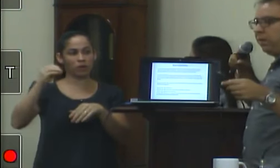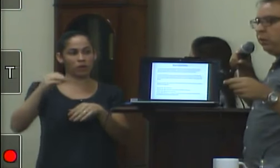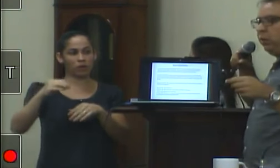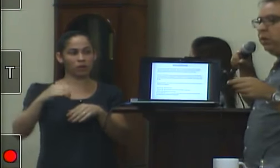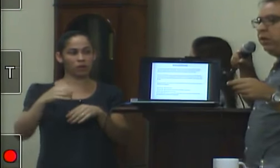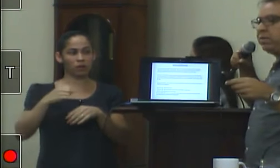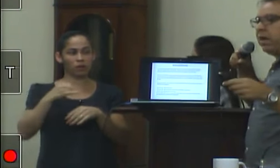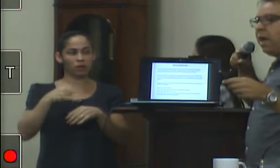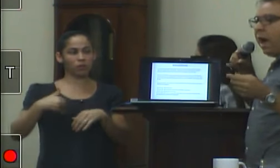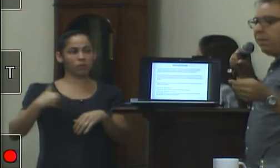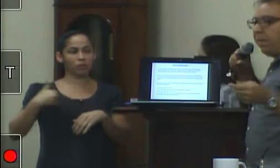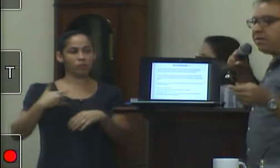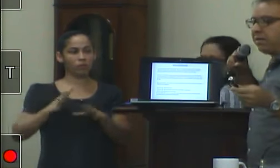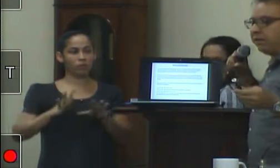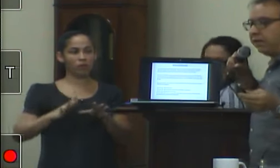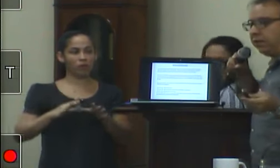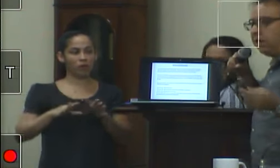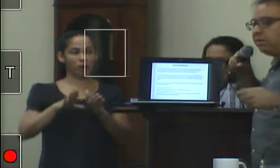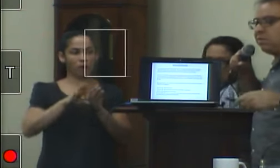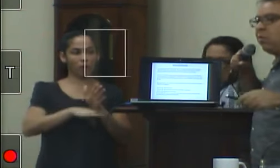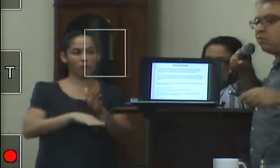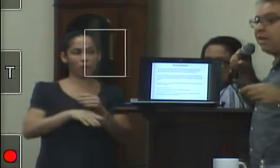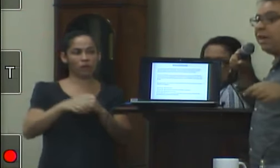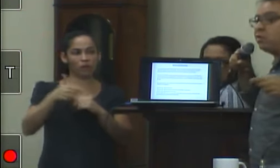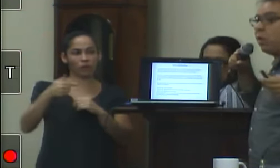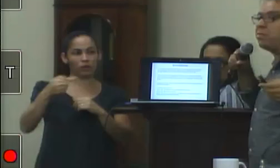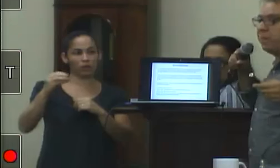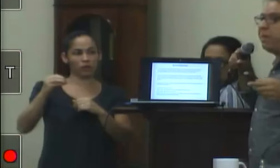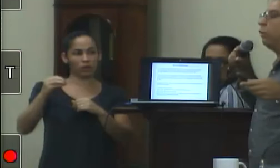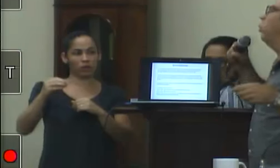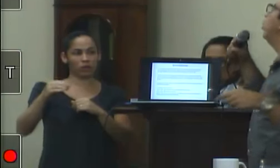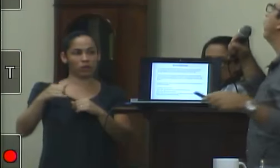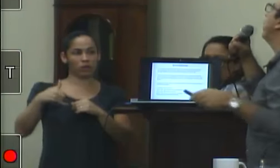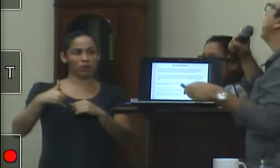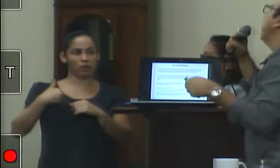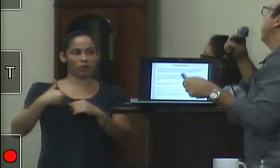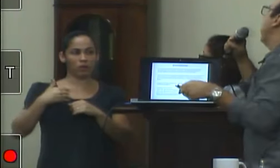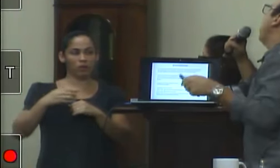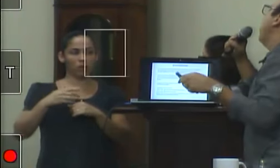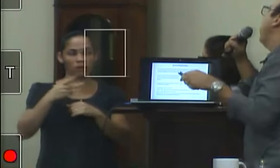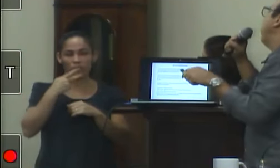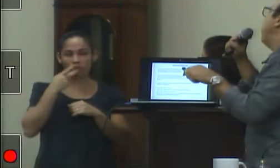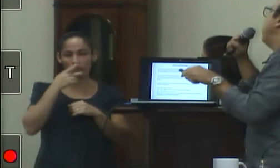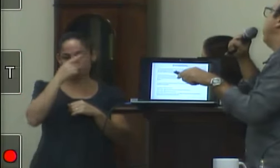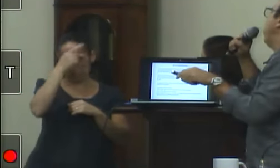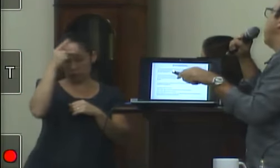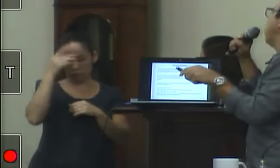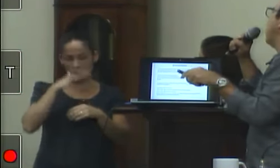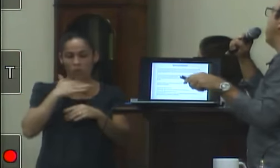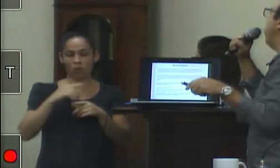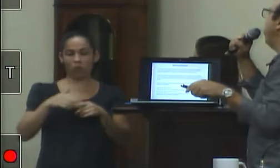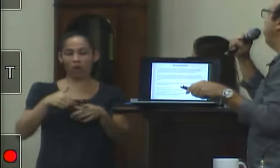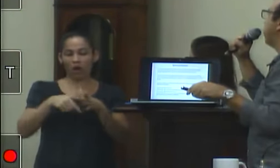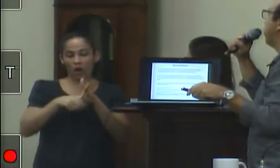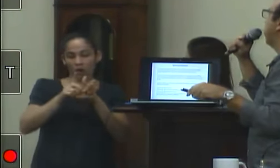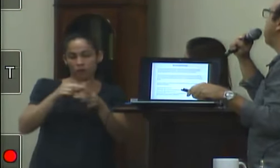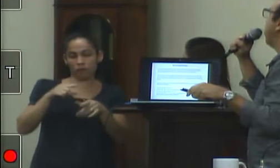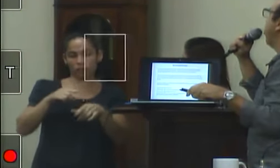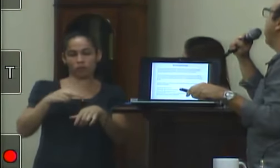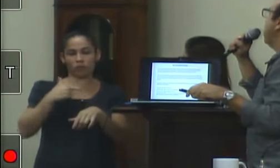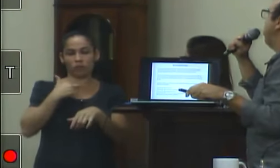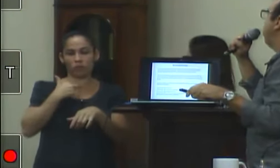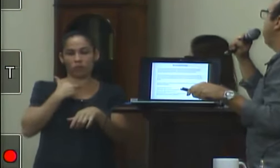algumas patologias abaixo de 70 anos são considerados óbitos prematuros, né? Então, foi um resultado bem